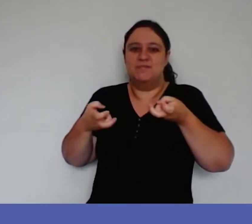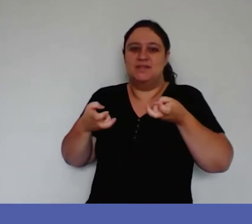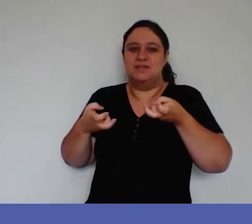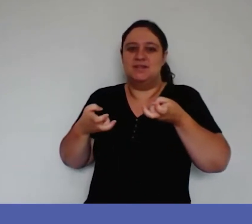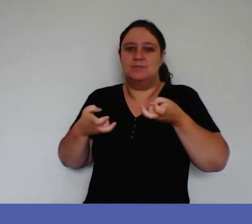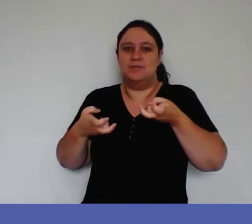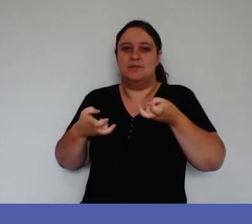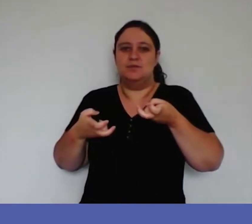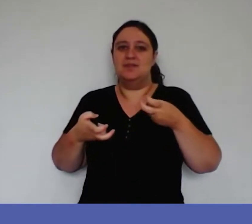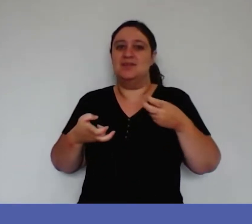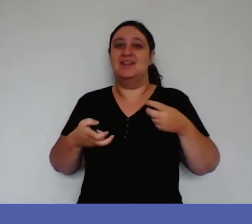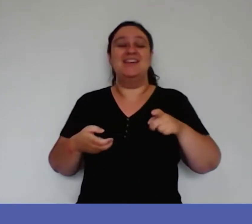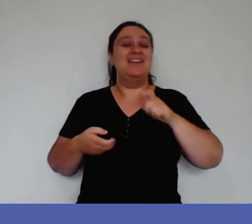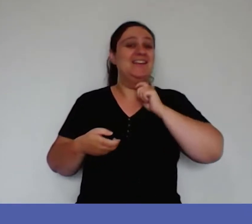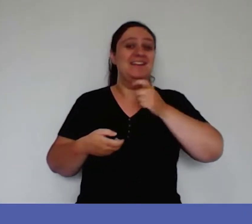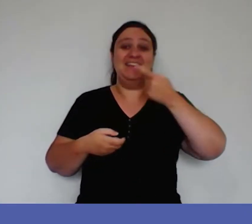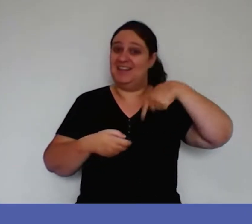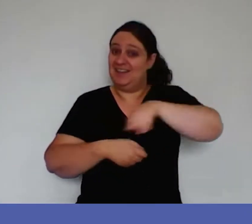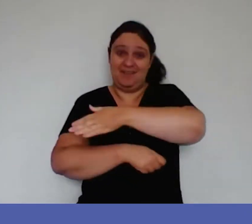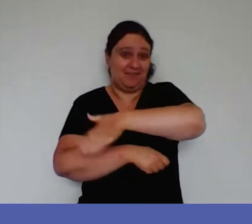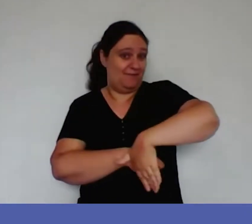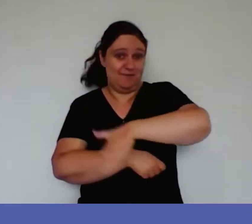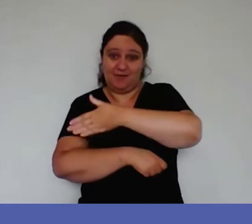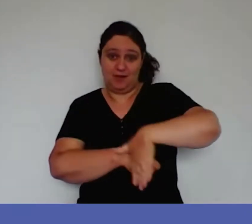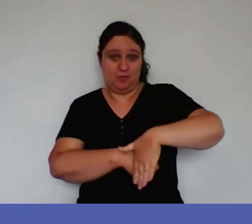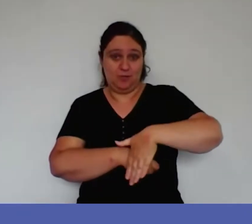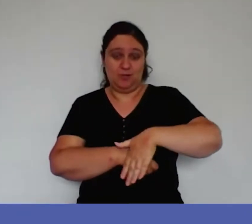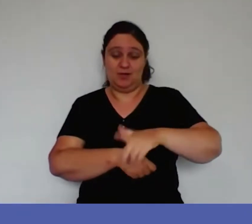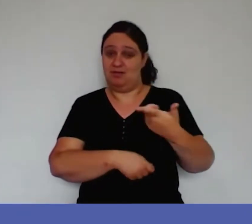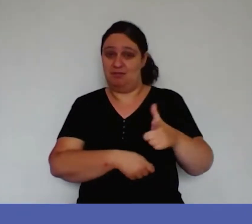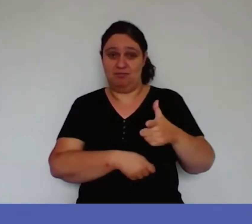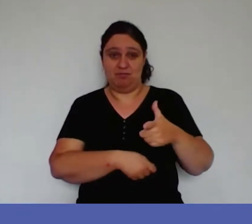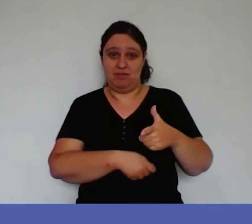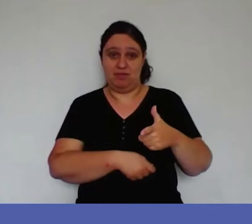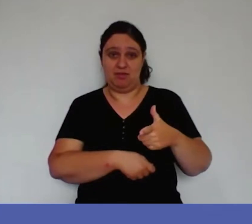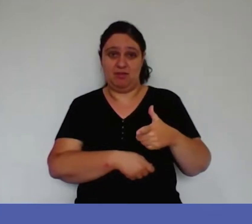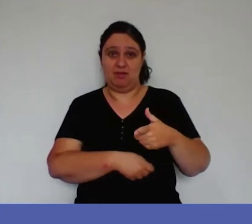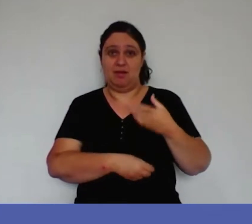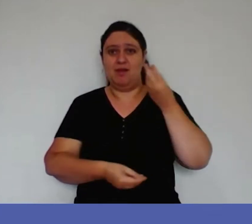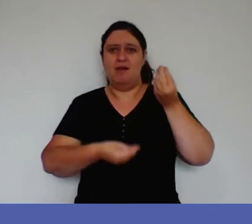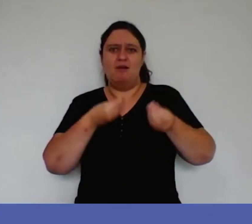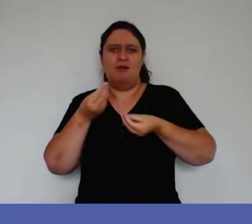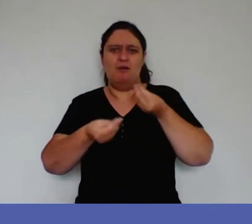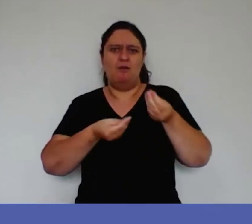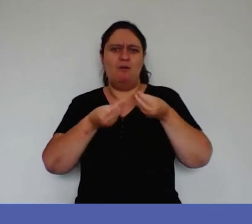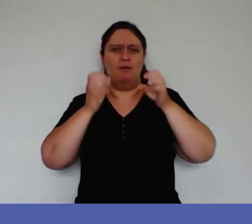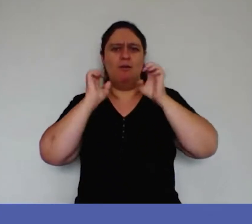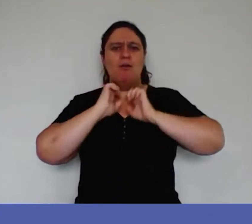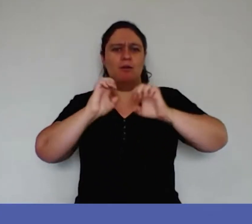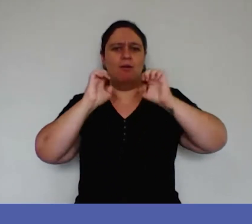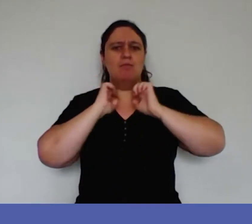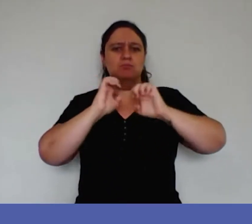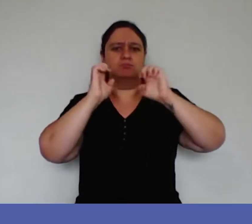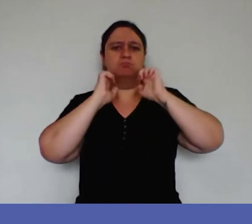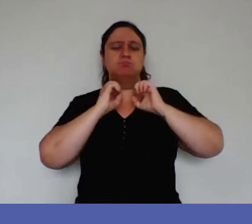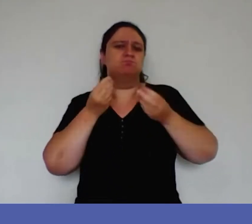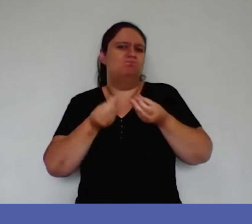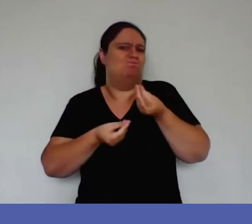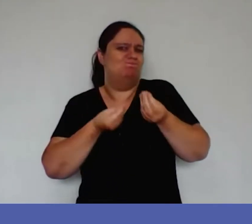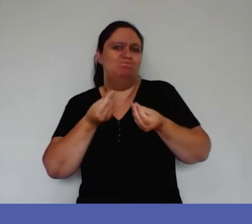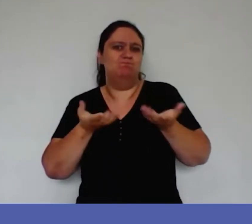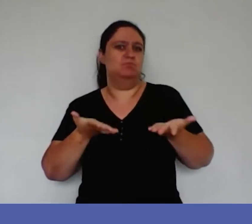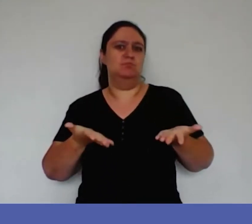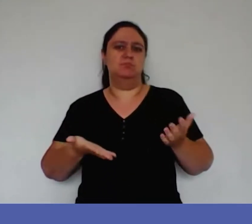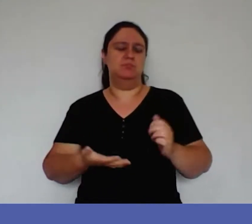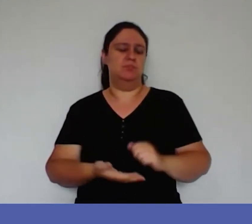rua, sem colportores na rua, nós não temos como fazer conhecido o evangelho do